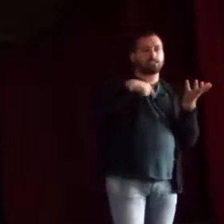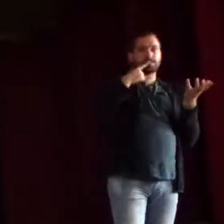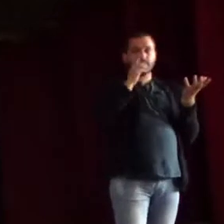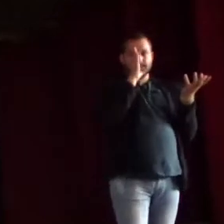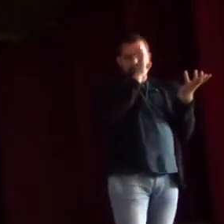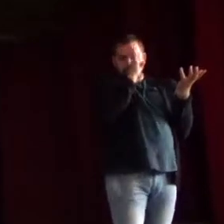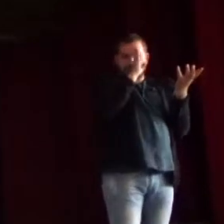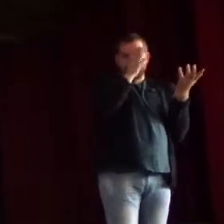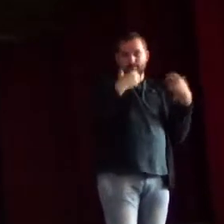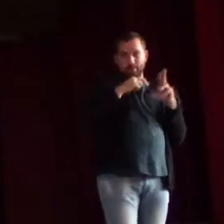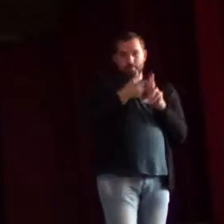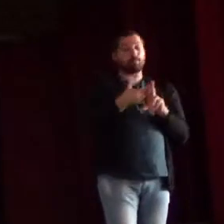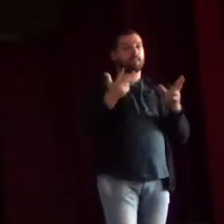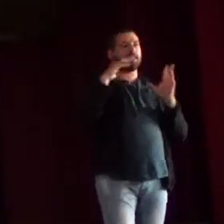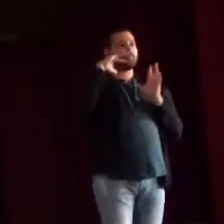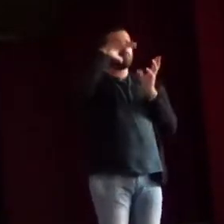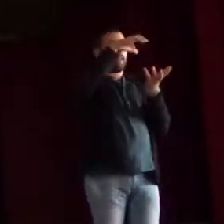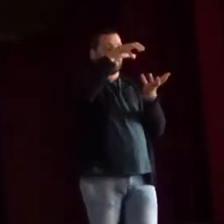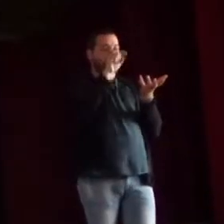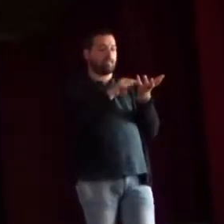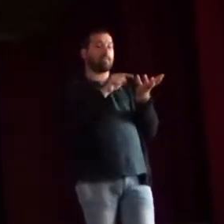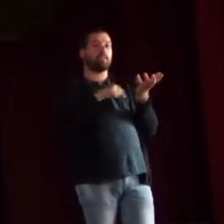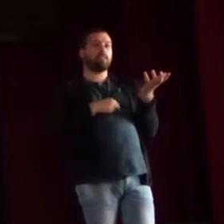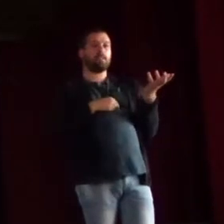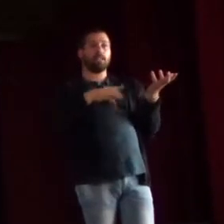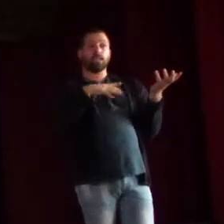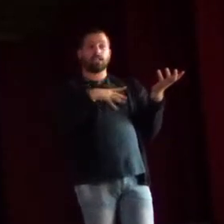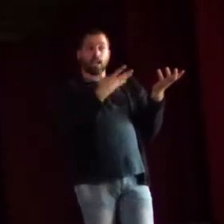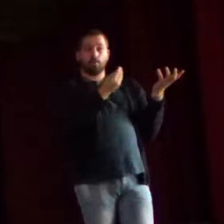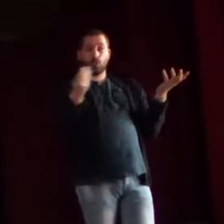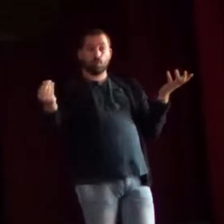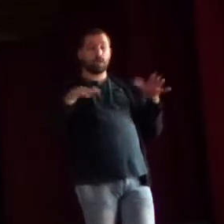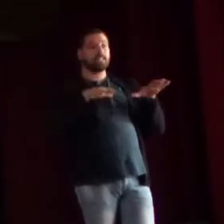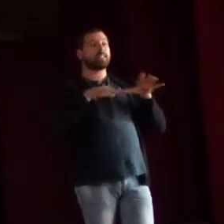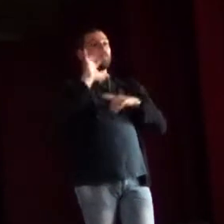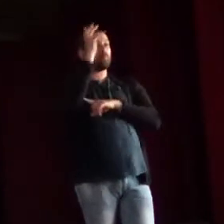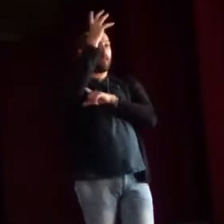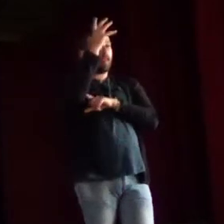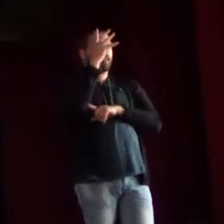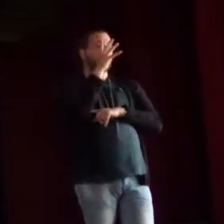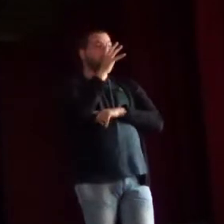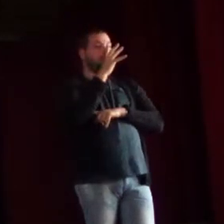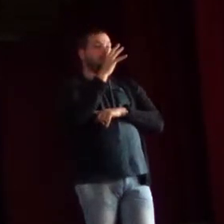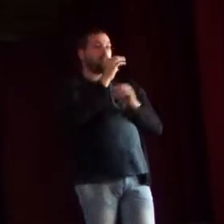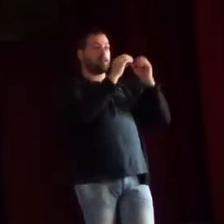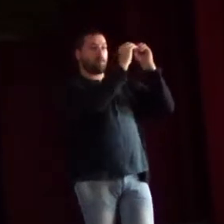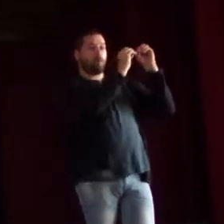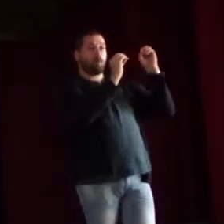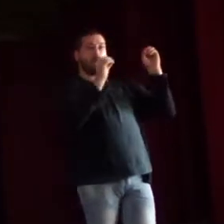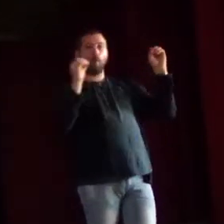cachent déjà les planètes. Est-ce qu'il y en a beaucoup dans notre système solaire? Qui c'est qui les connaît?